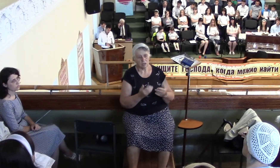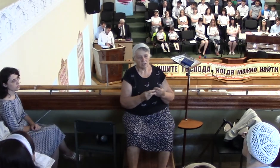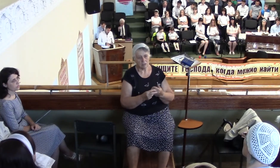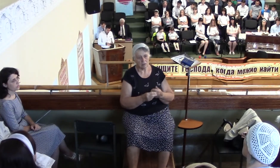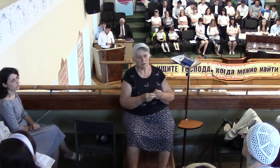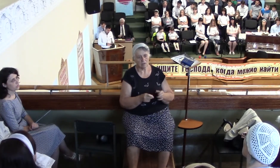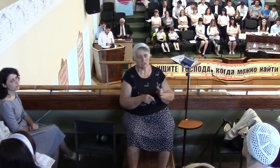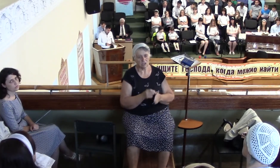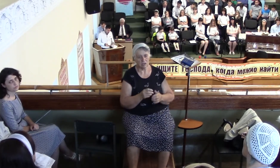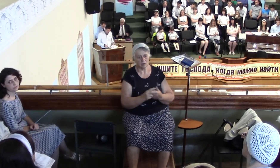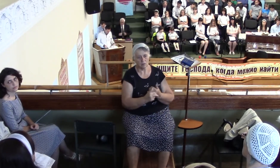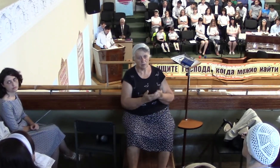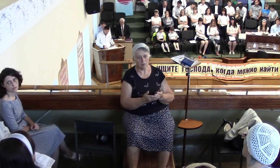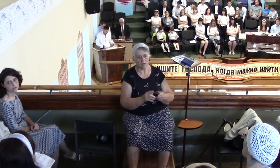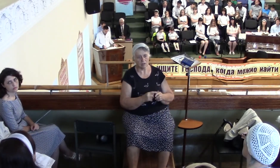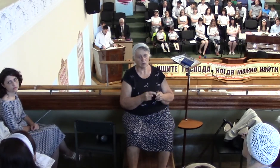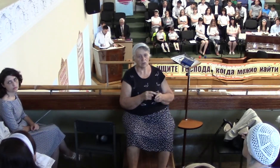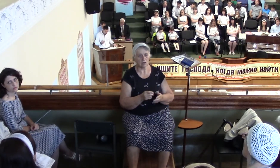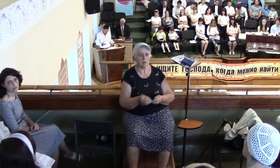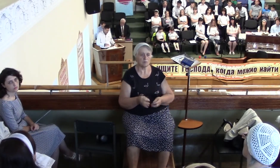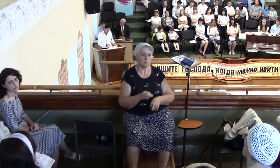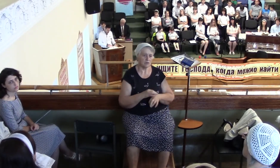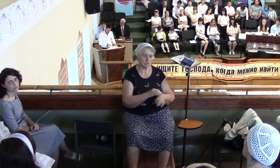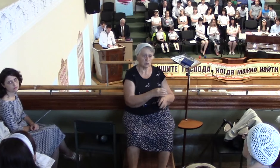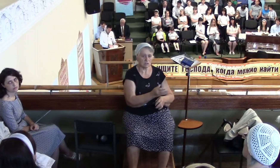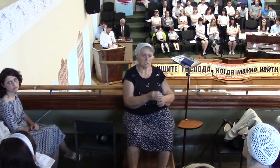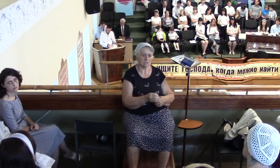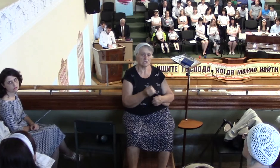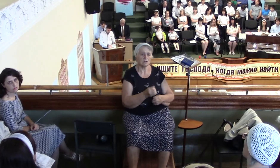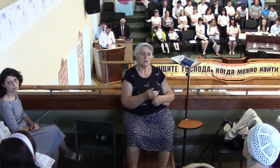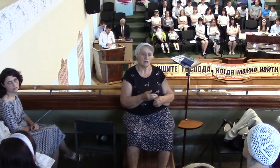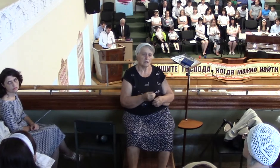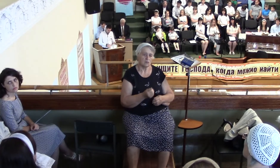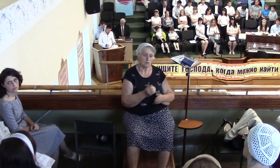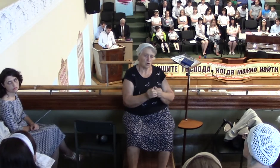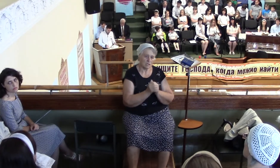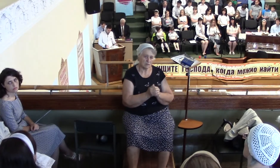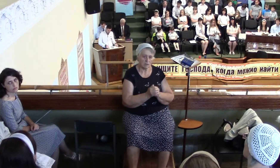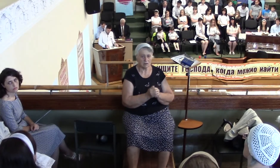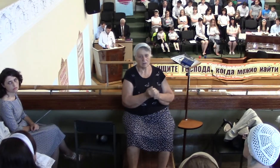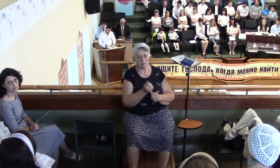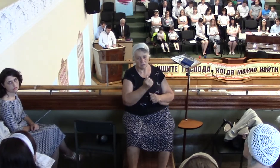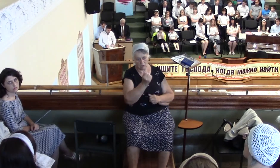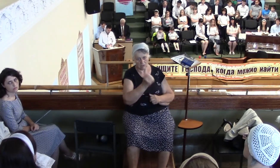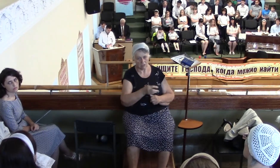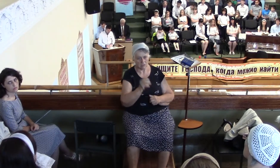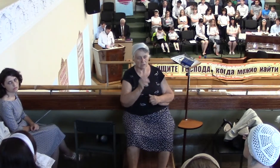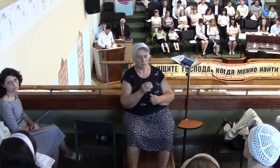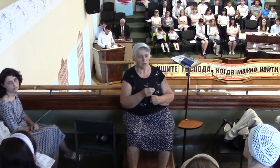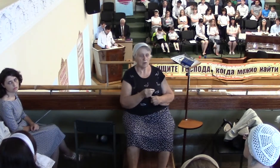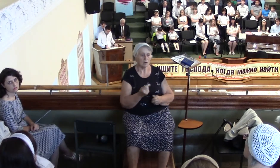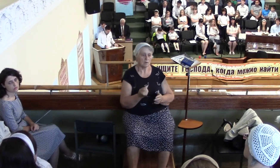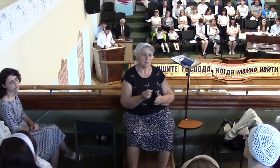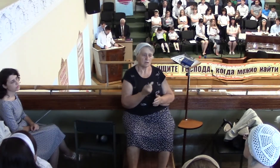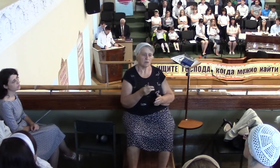нас к молитве благодарности, к жизни благодарности для Господа. Это первое послание к Коринфянам, 6